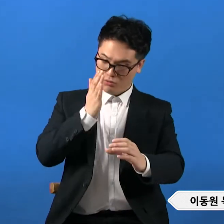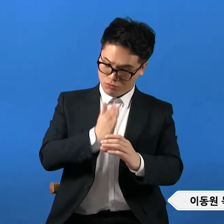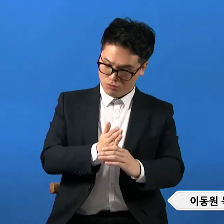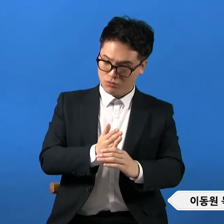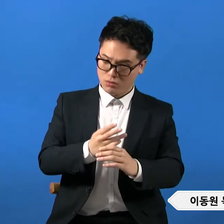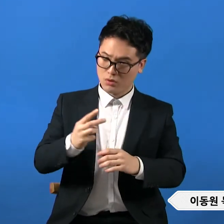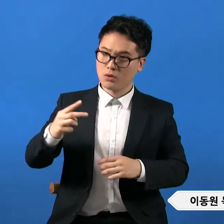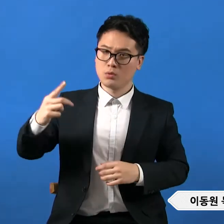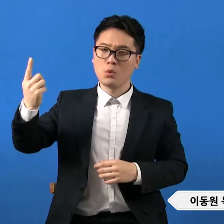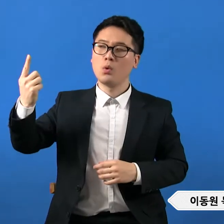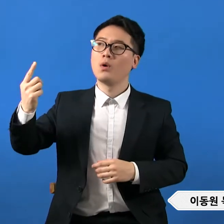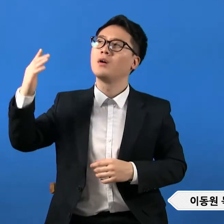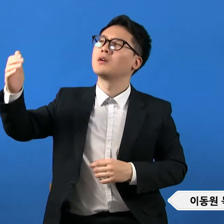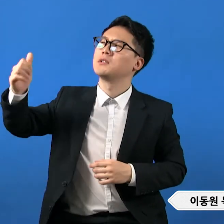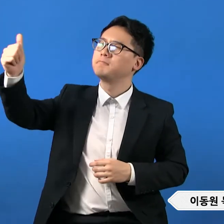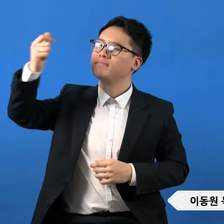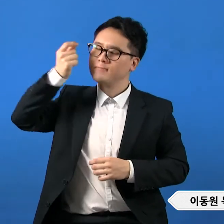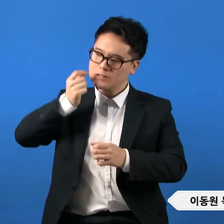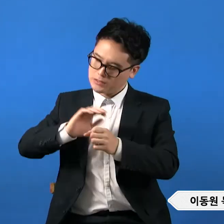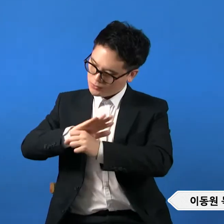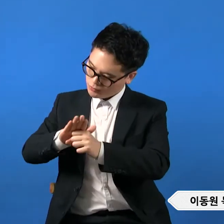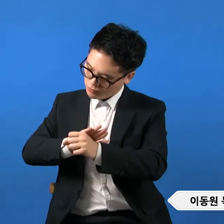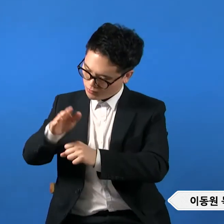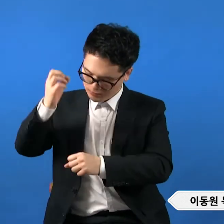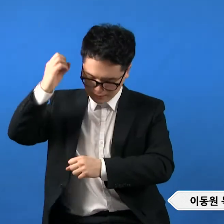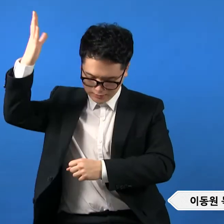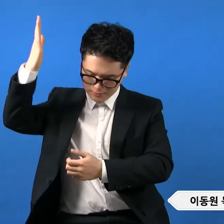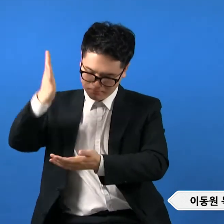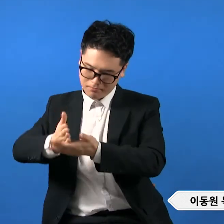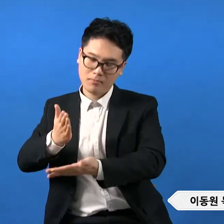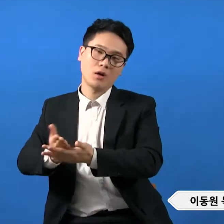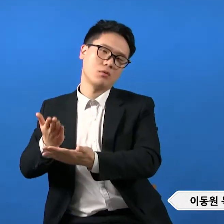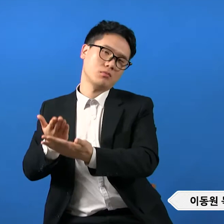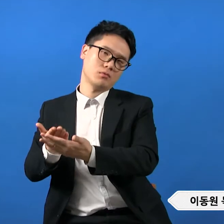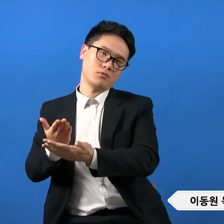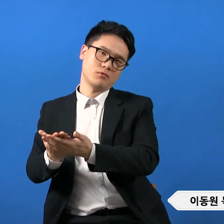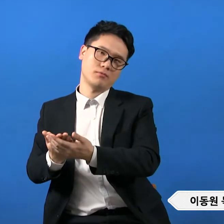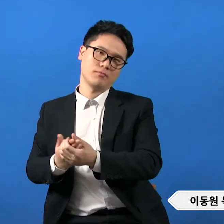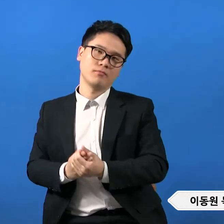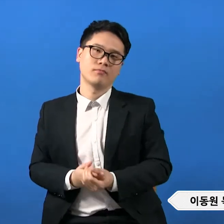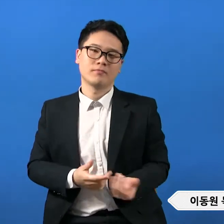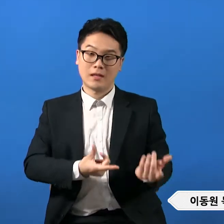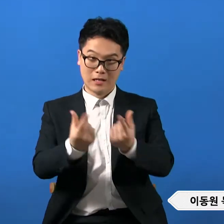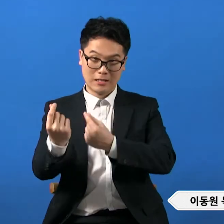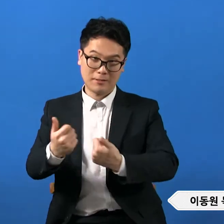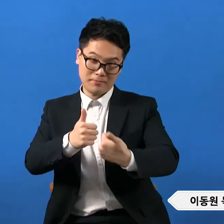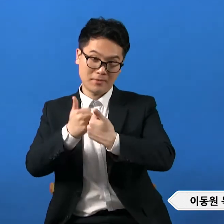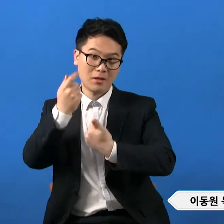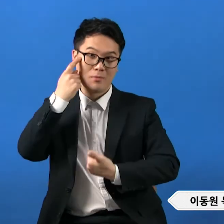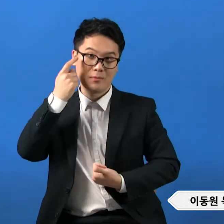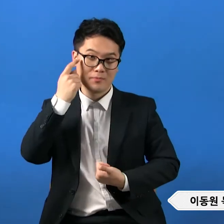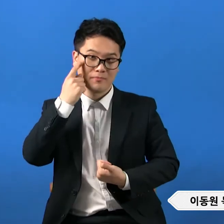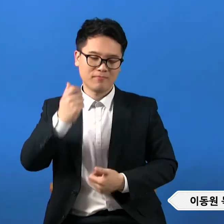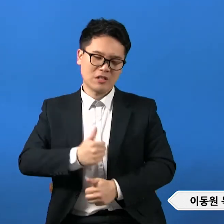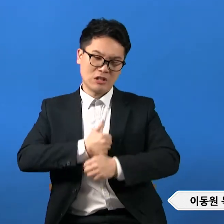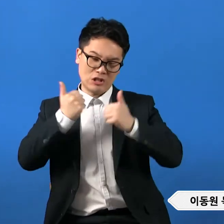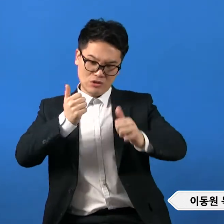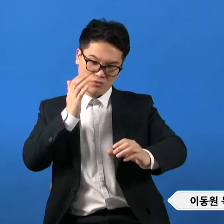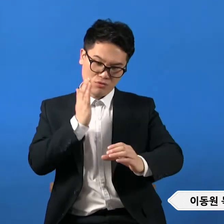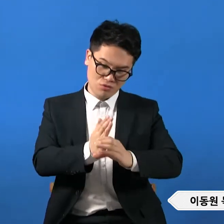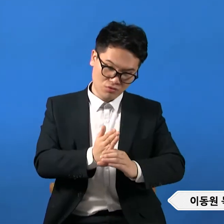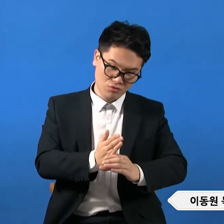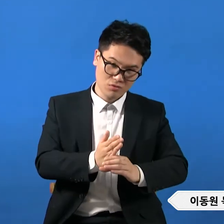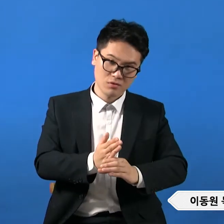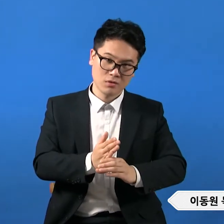뭡니까? 긍휼을 잊지 마옵소서. 다 같이 제가 진노 중에라도 그러면 여러분은 긍휼을 잊지 마옵소서 하시면